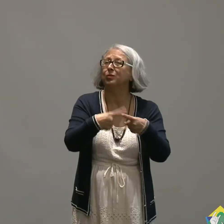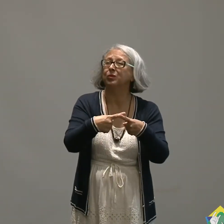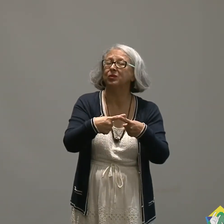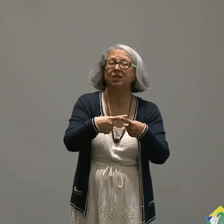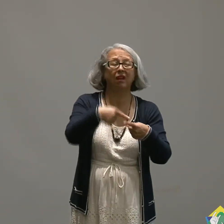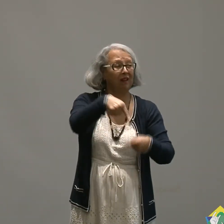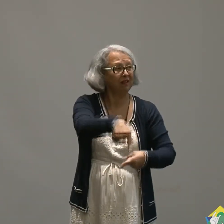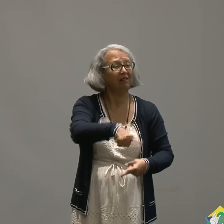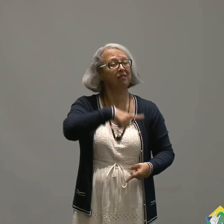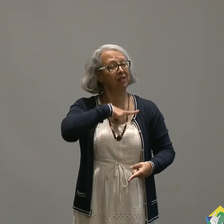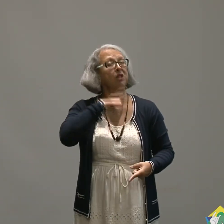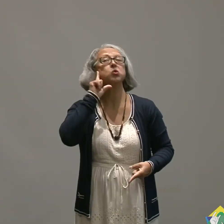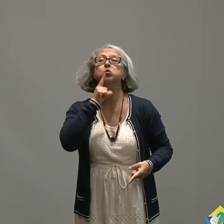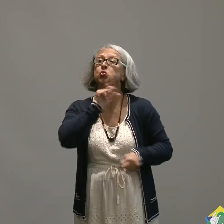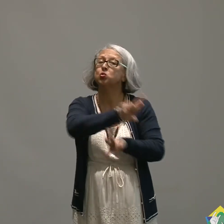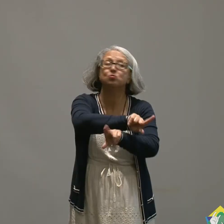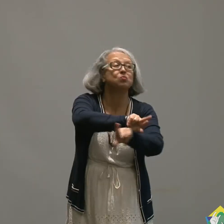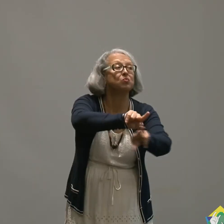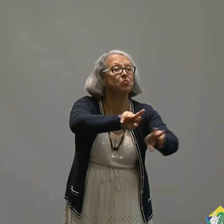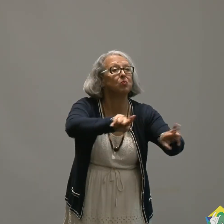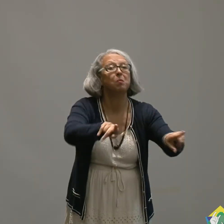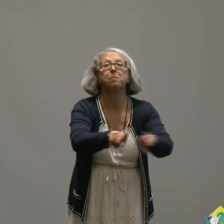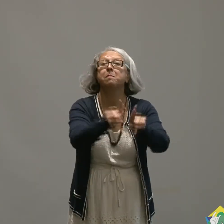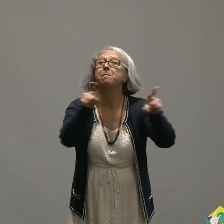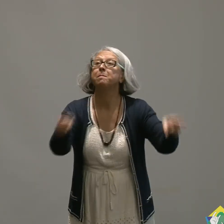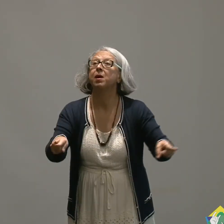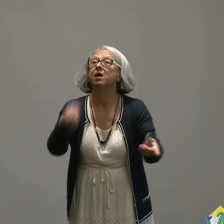continuava se esforçando,